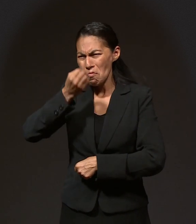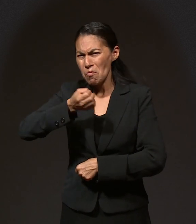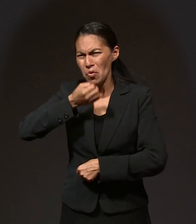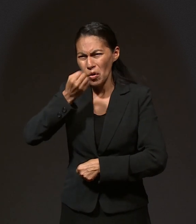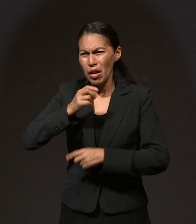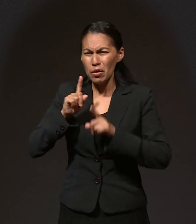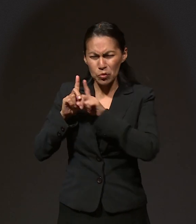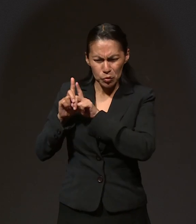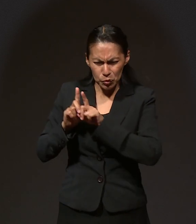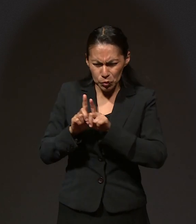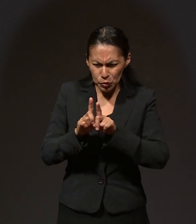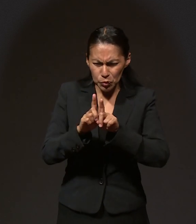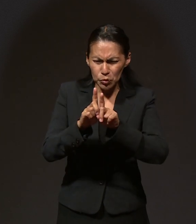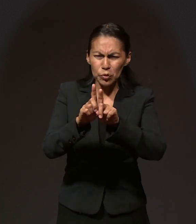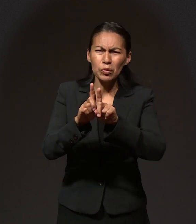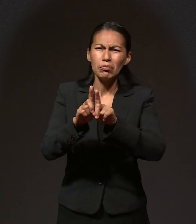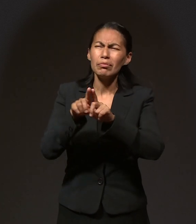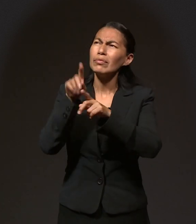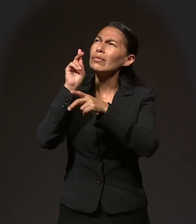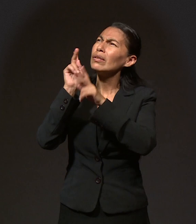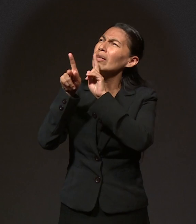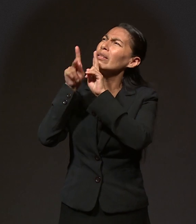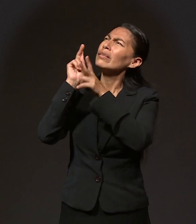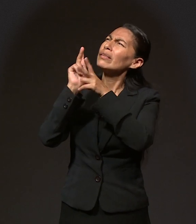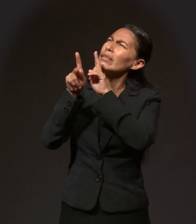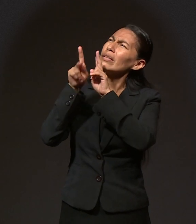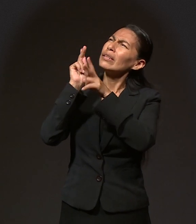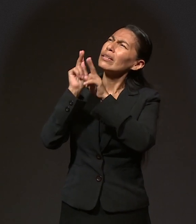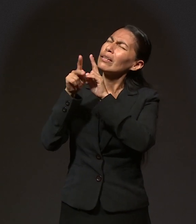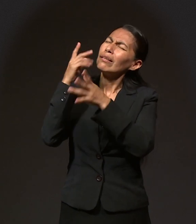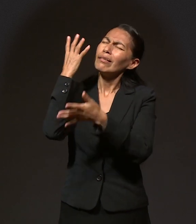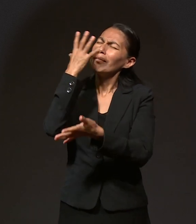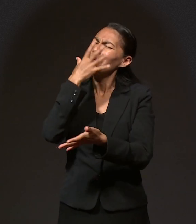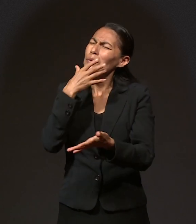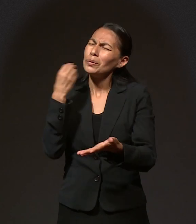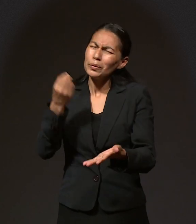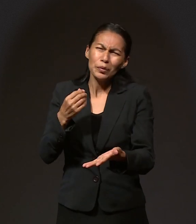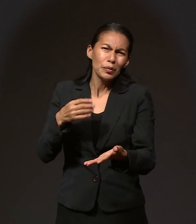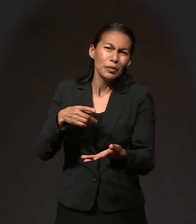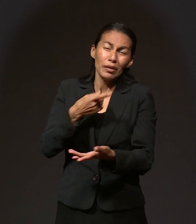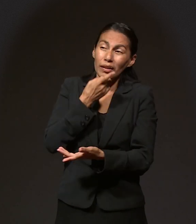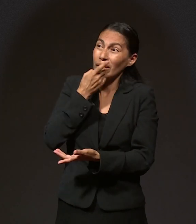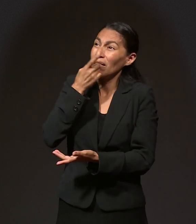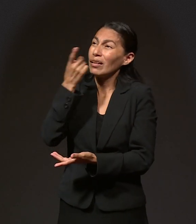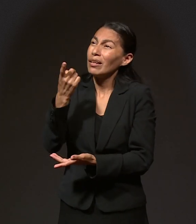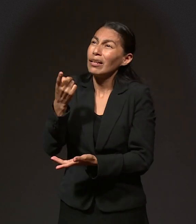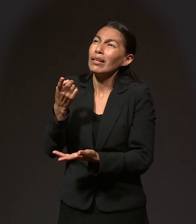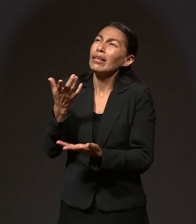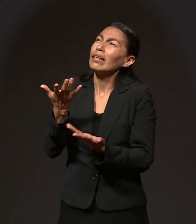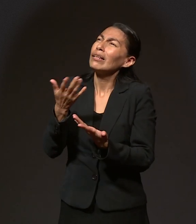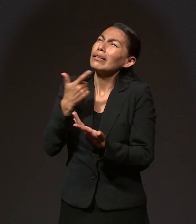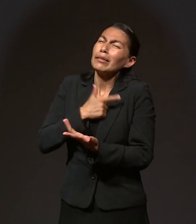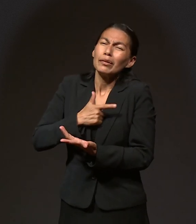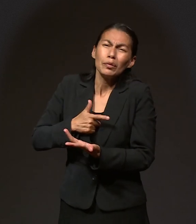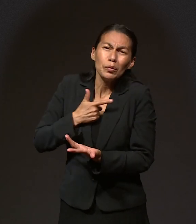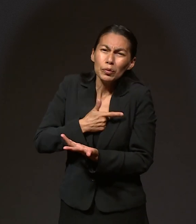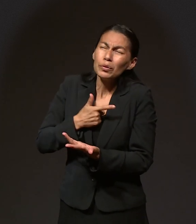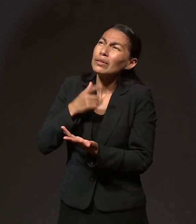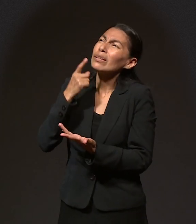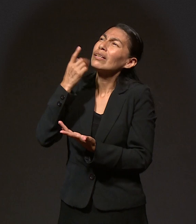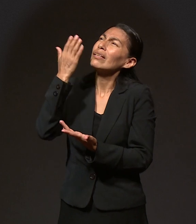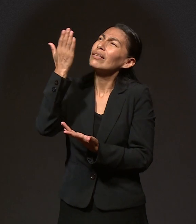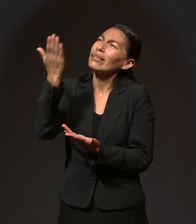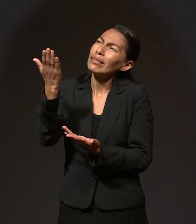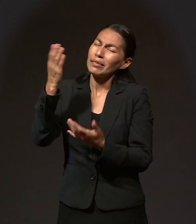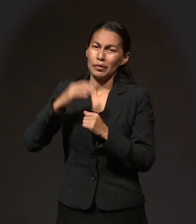caminar con Dios en oración. Platícale cuán bello es Él. Cuéntale qué